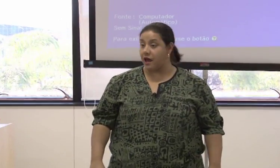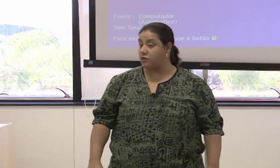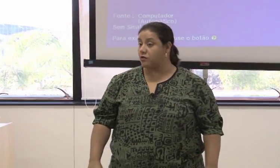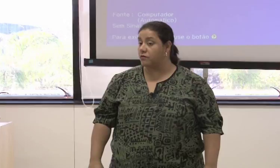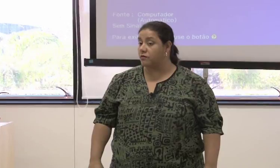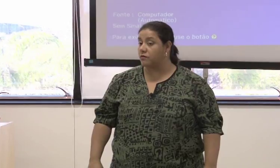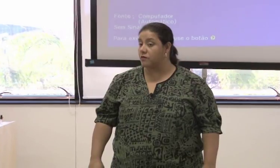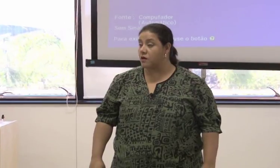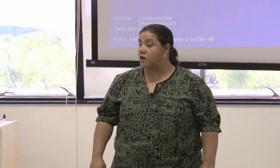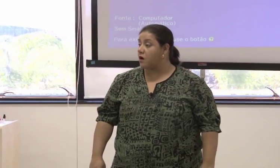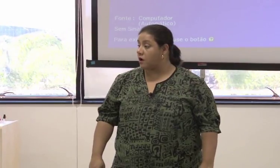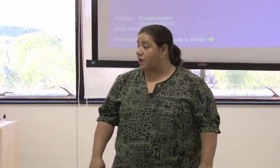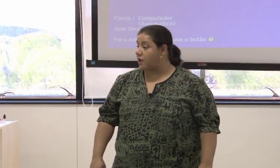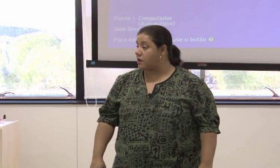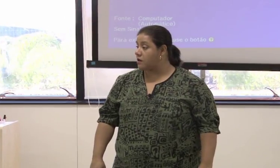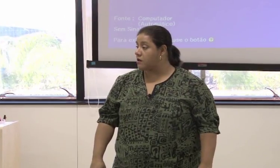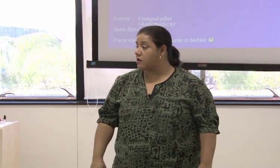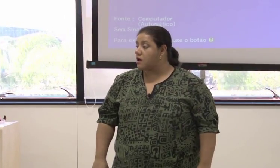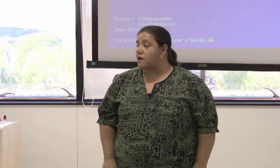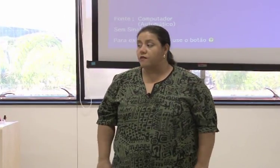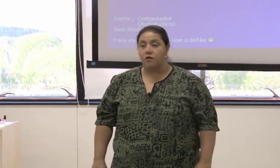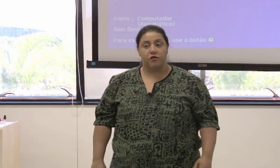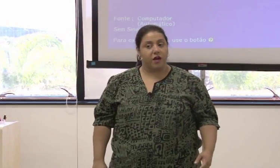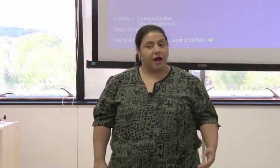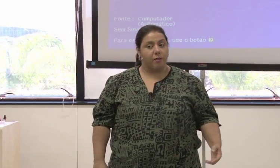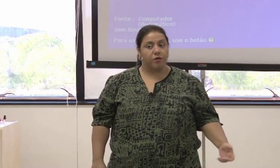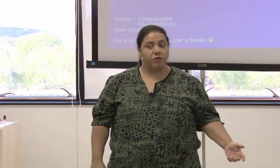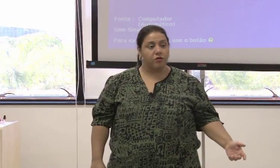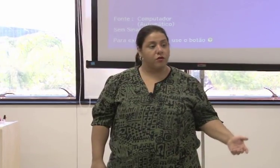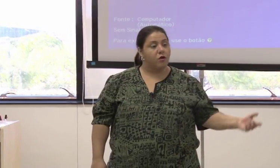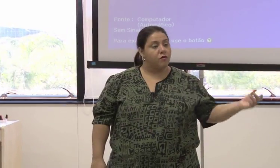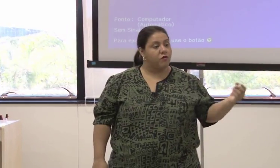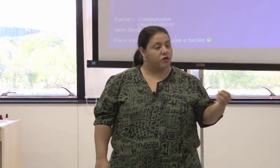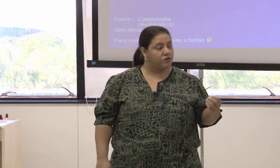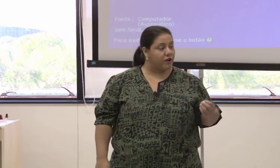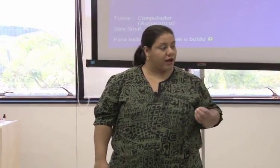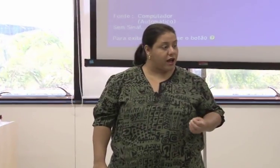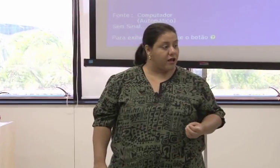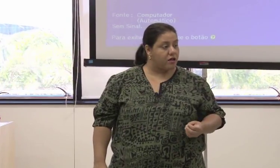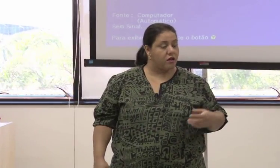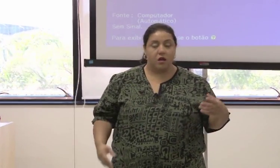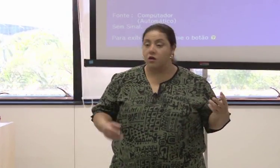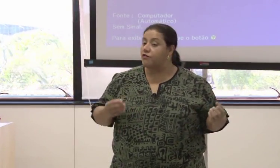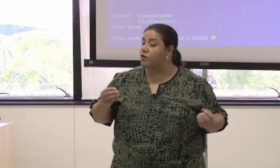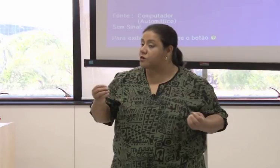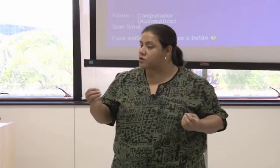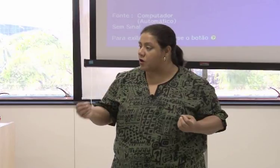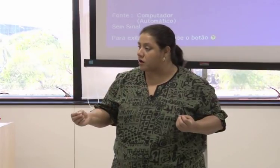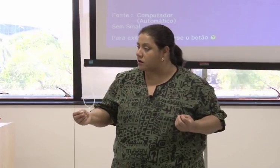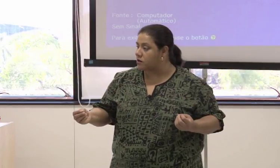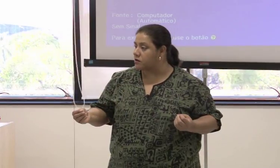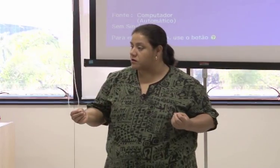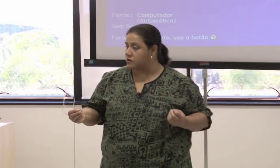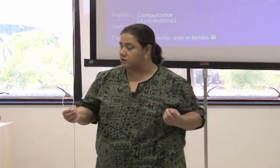Certo? Ok? Não foi rápido, foi devagar, foi uma história.